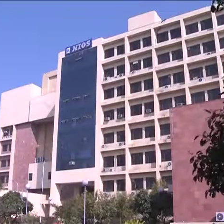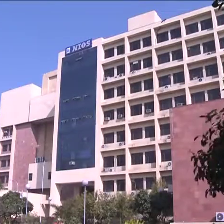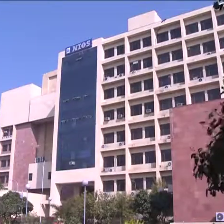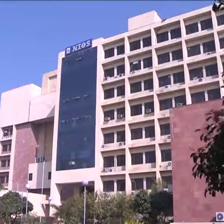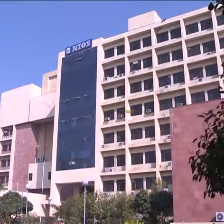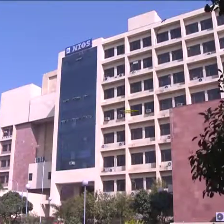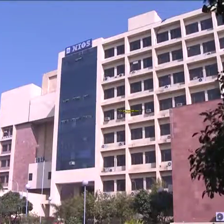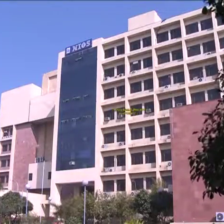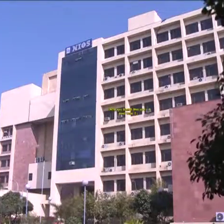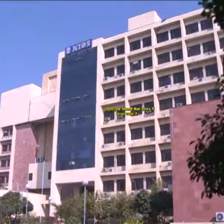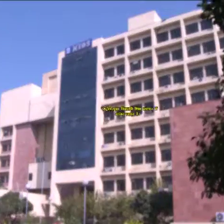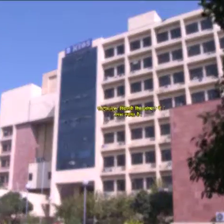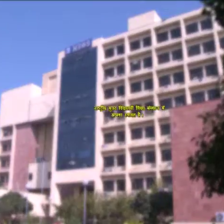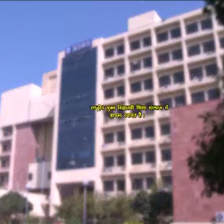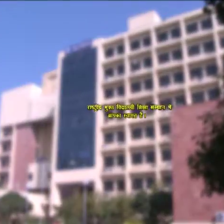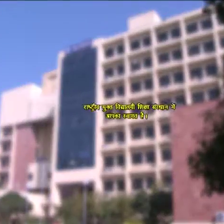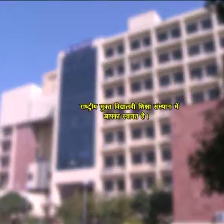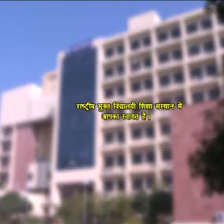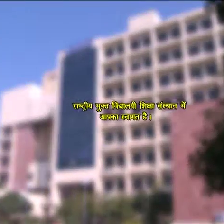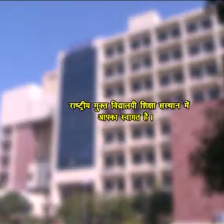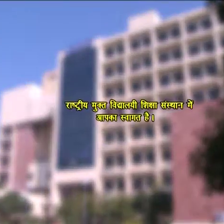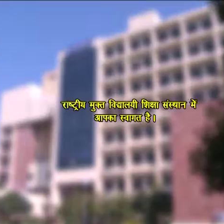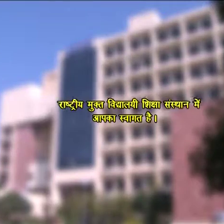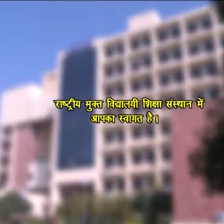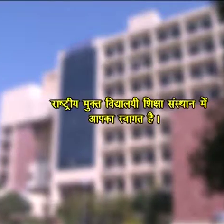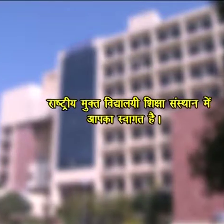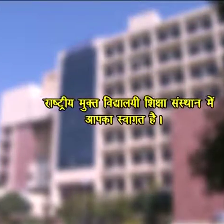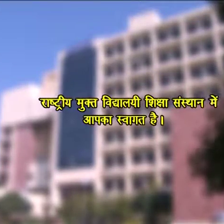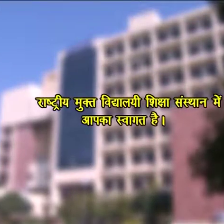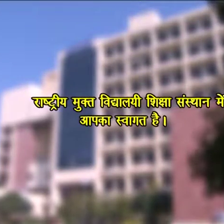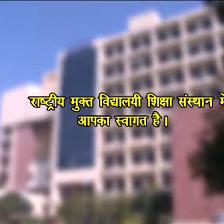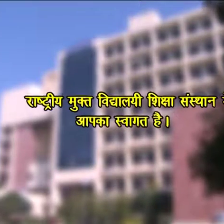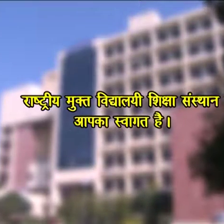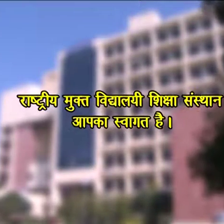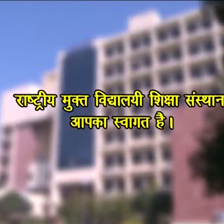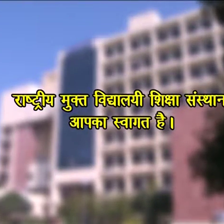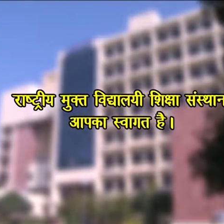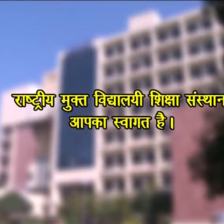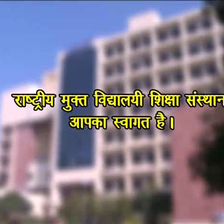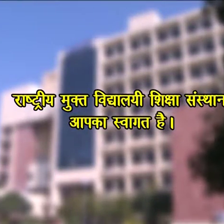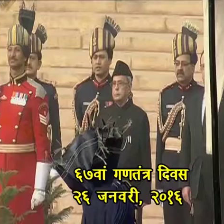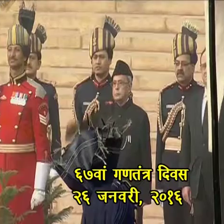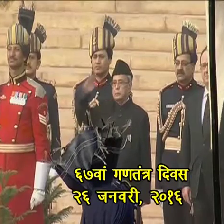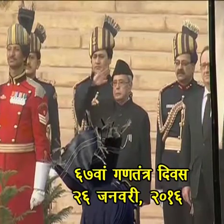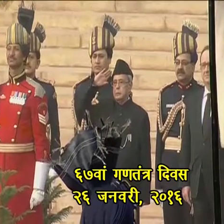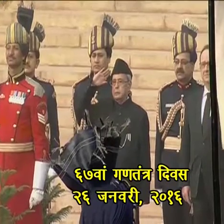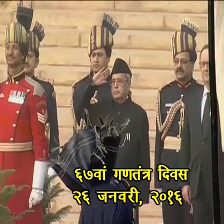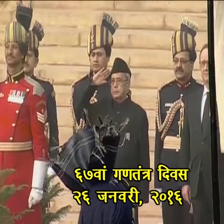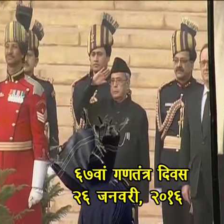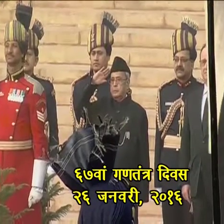राष्ट्रीय मुक्त विद्यालय शिक्षा संस्थान मानव संसाधन विकास मंत्रालय भारत सरकार का एक स्वायत्त संगठन है। 67वां गणतंत्र